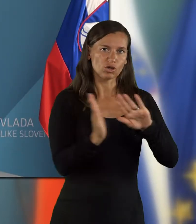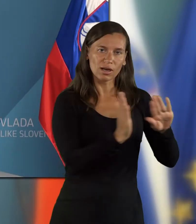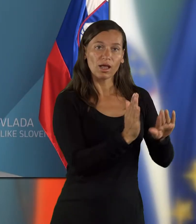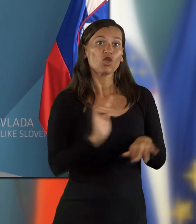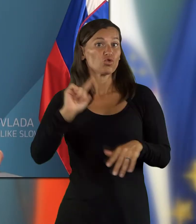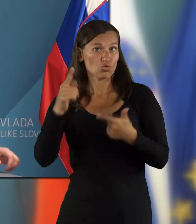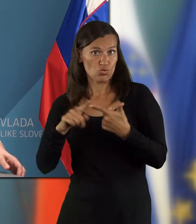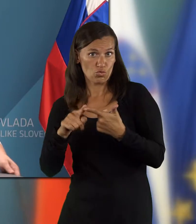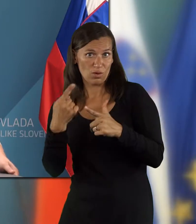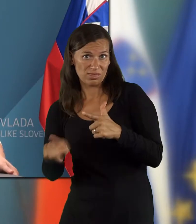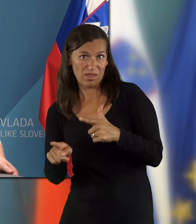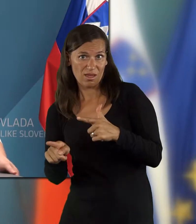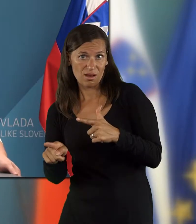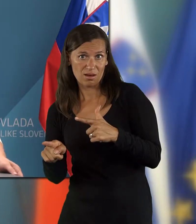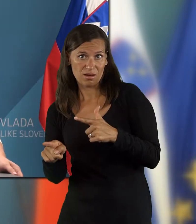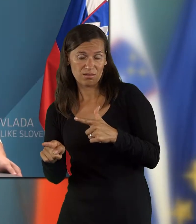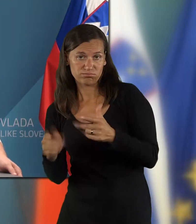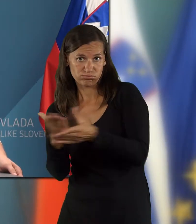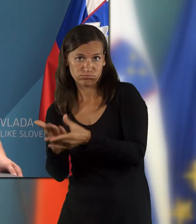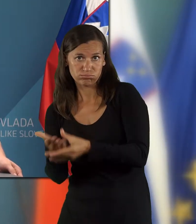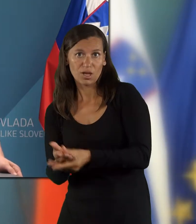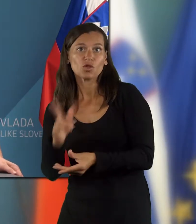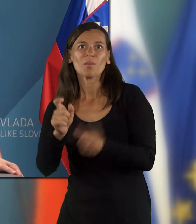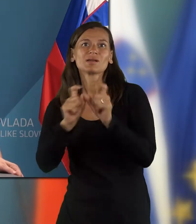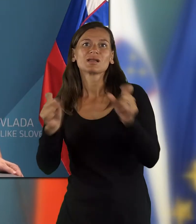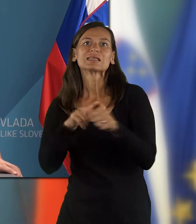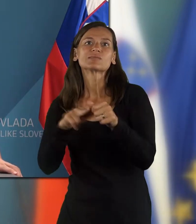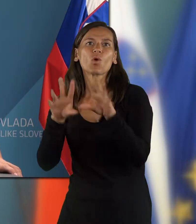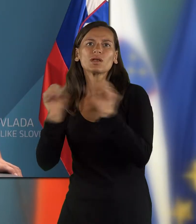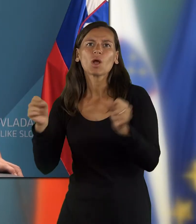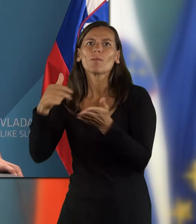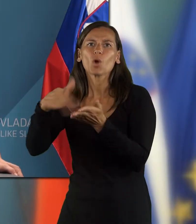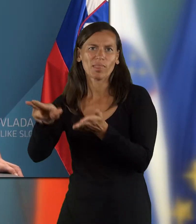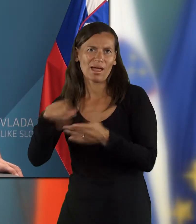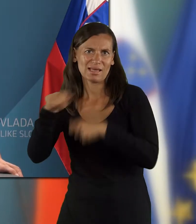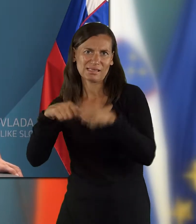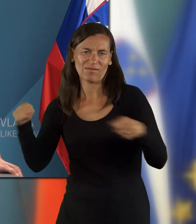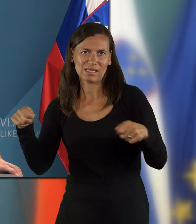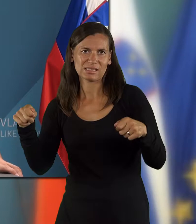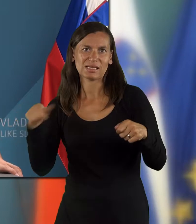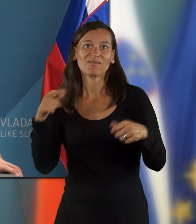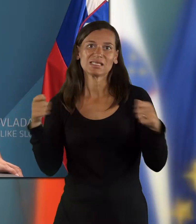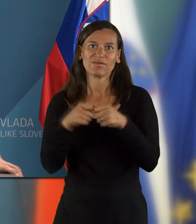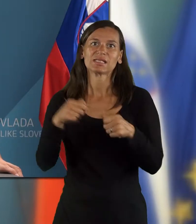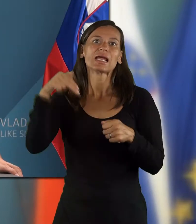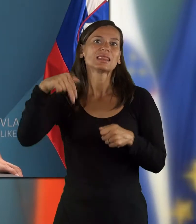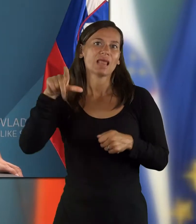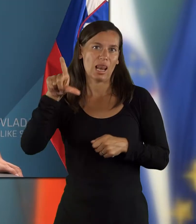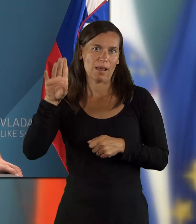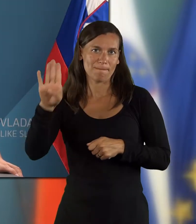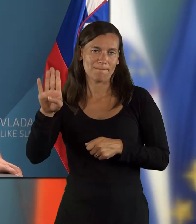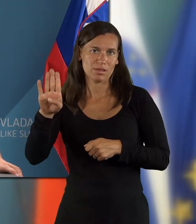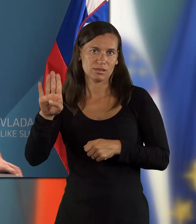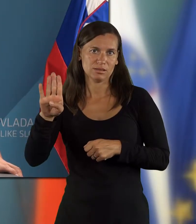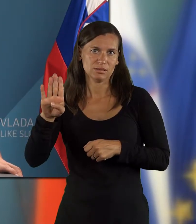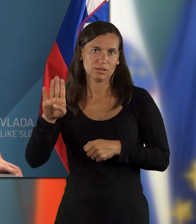set gradiv pa zadeva izpolnitev prodajne zaveze v zvezi z Novo Ljubljansko